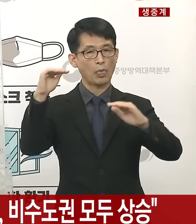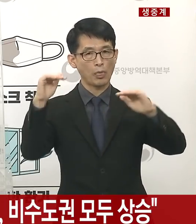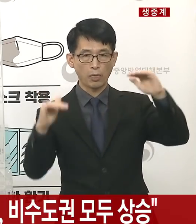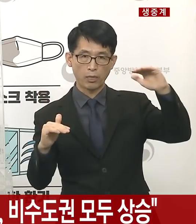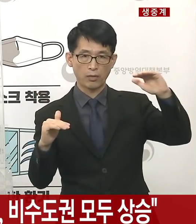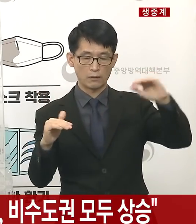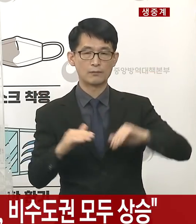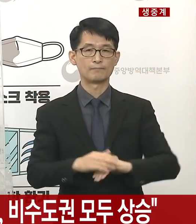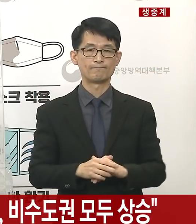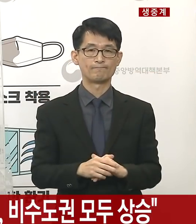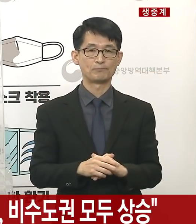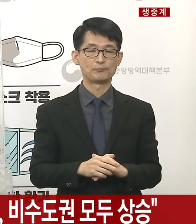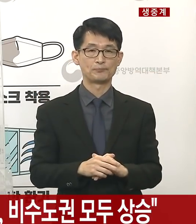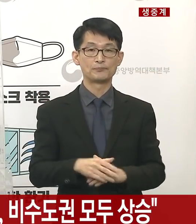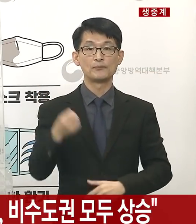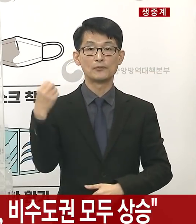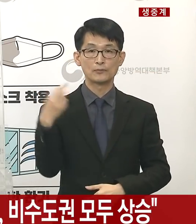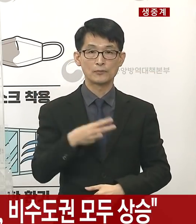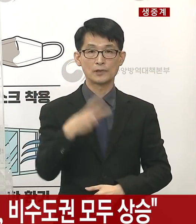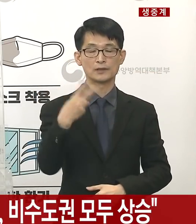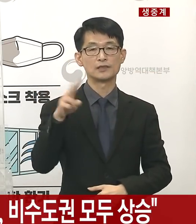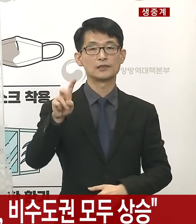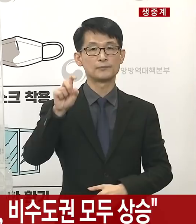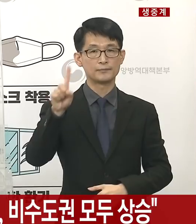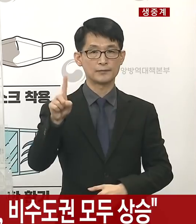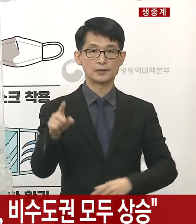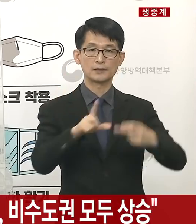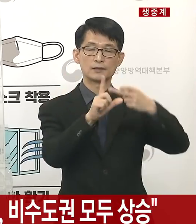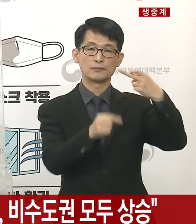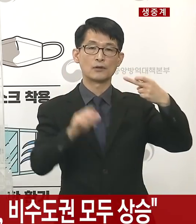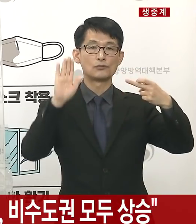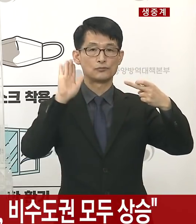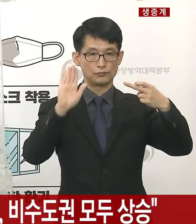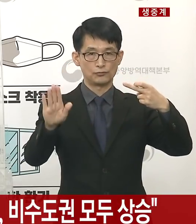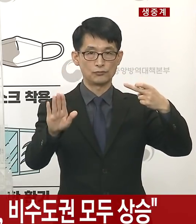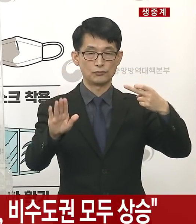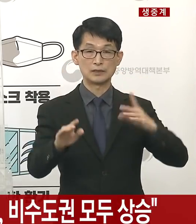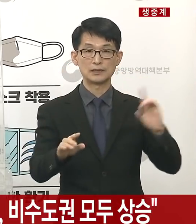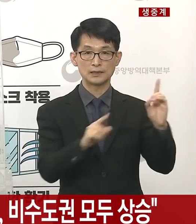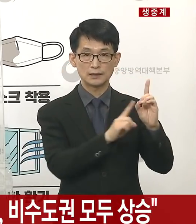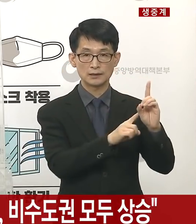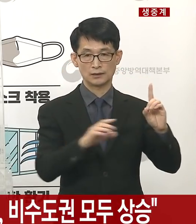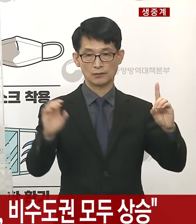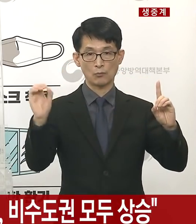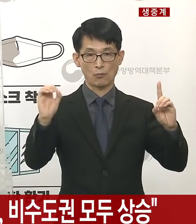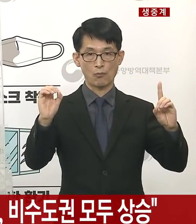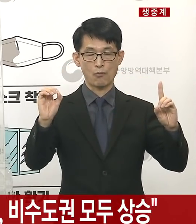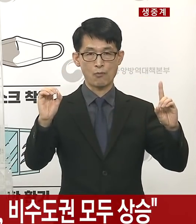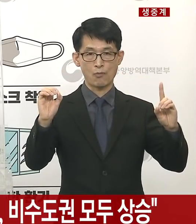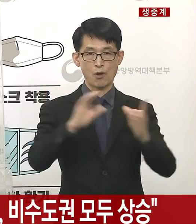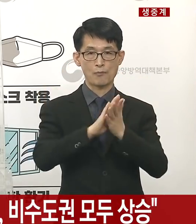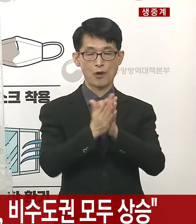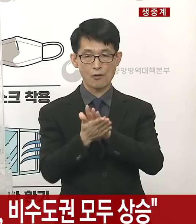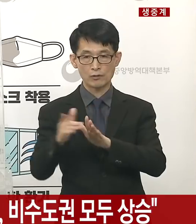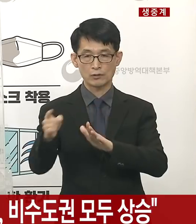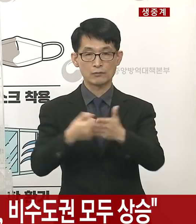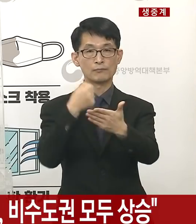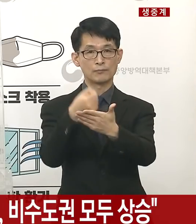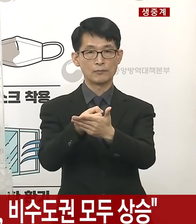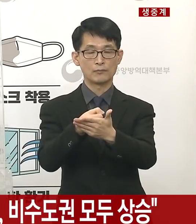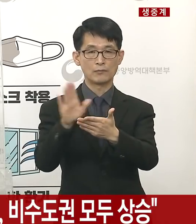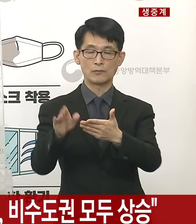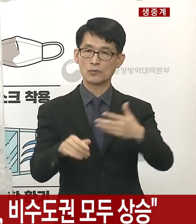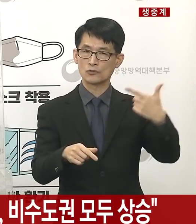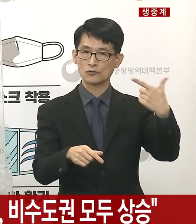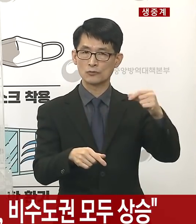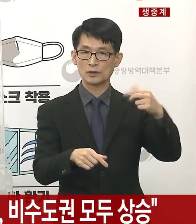상황입니다. 또한 2021년 12월 이후에 델타형 또는 오미크론형 변이가 확정된 사례